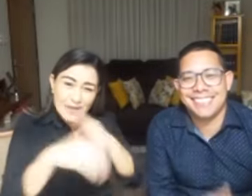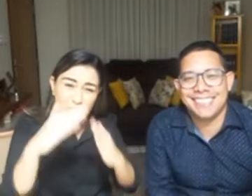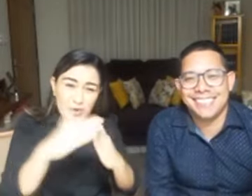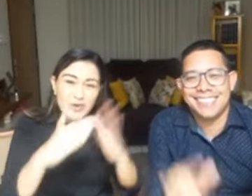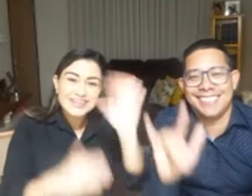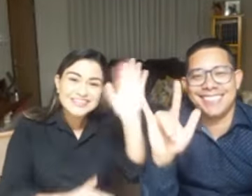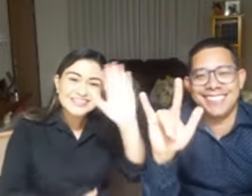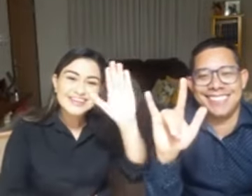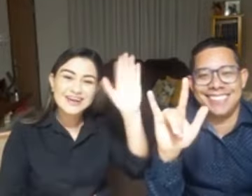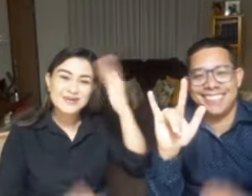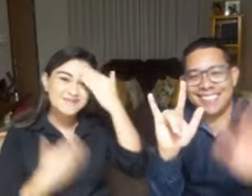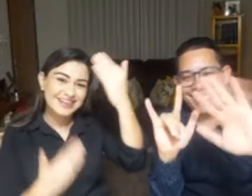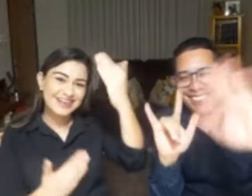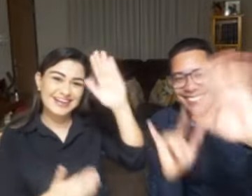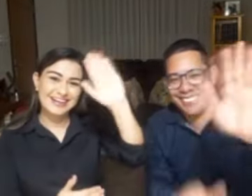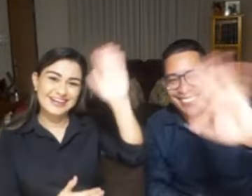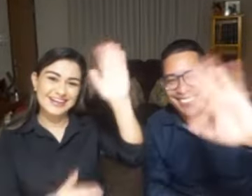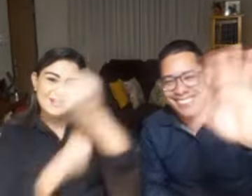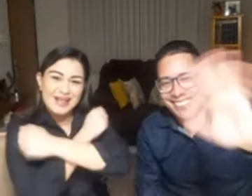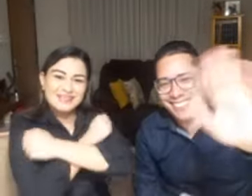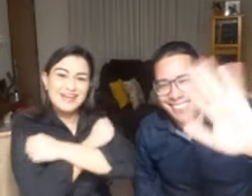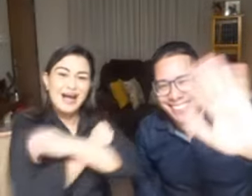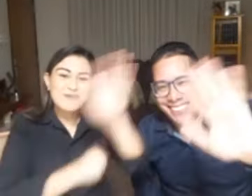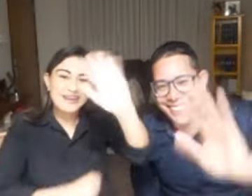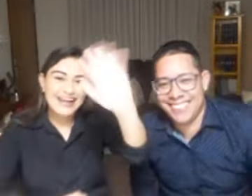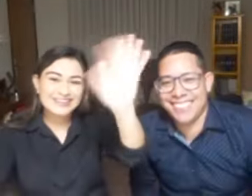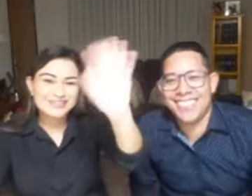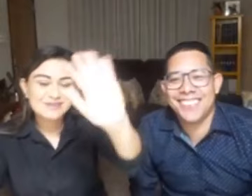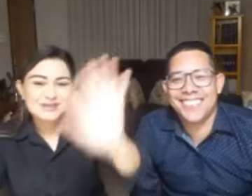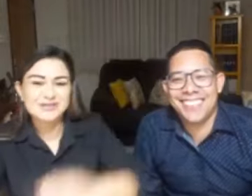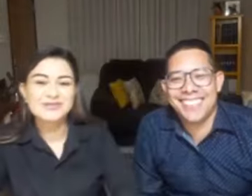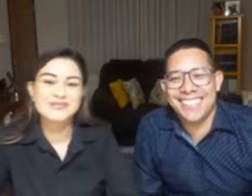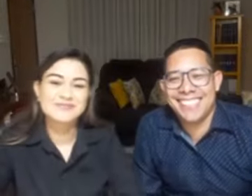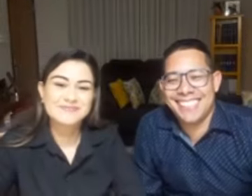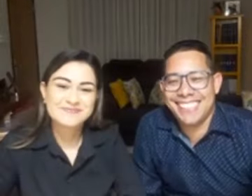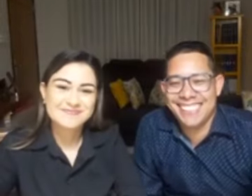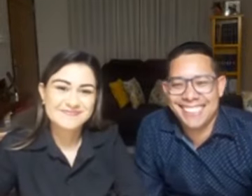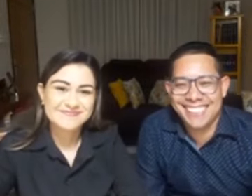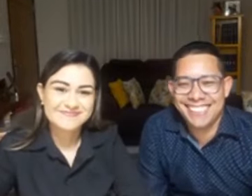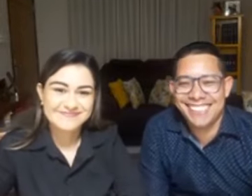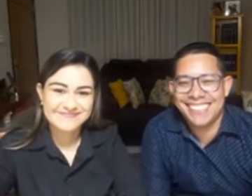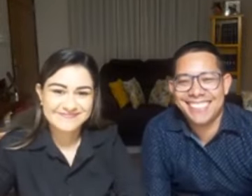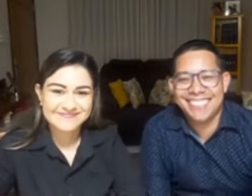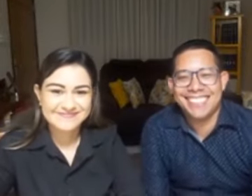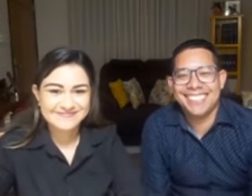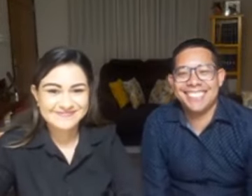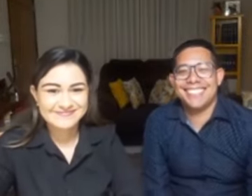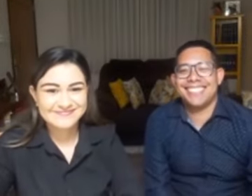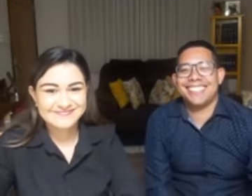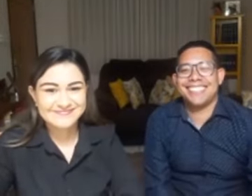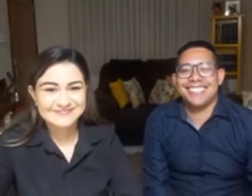tchau. Obrigado. Um grande abraço para vocês. Tchau, obrigada. Deus abençoe. Amém.